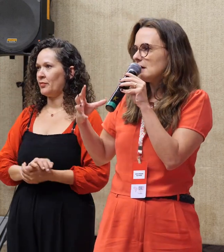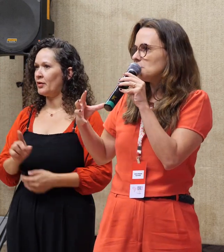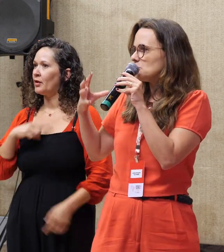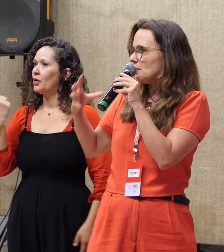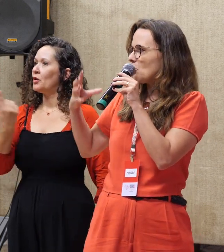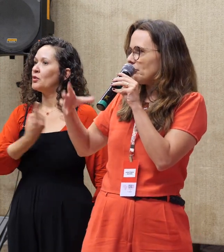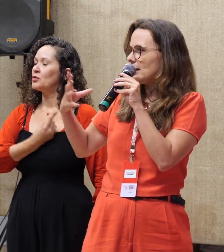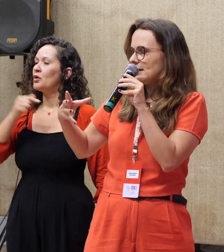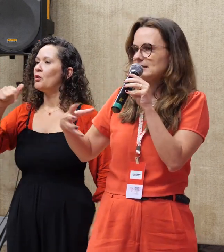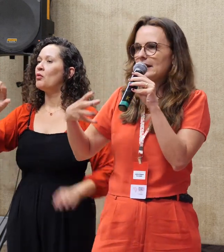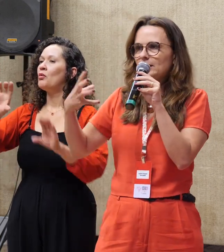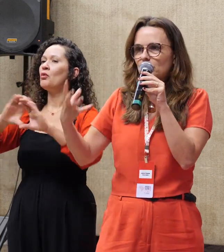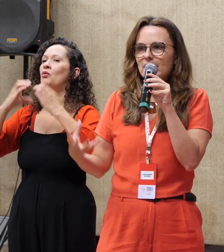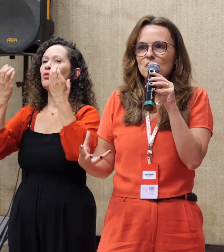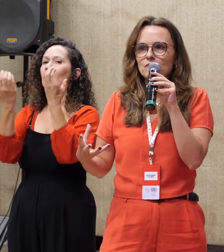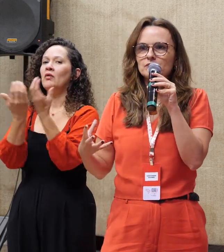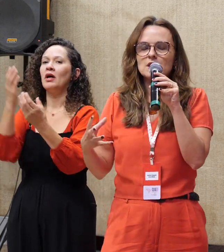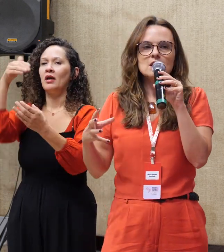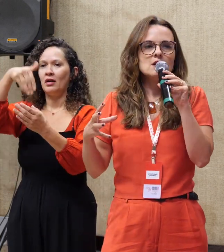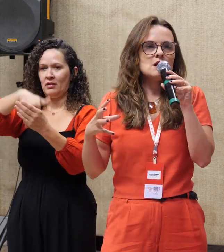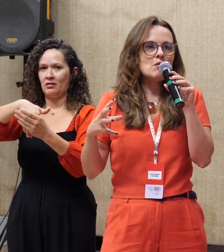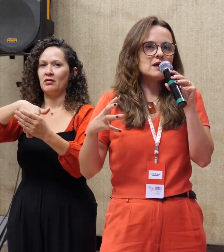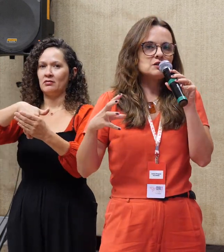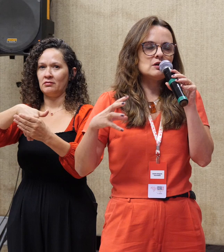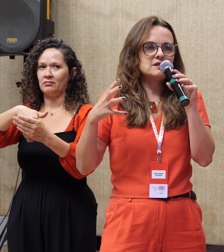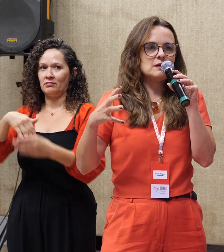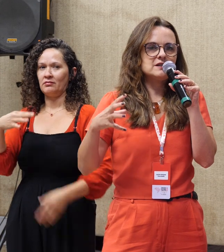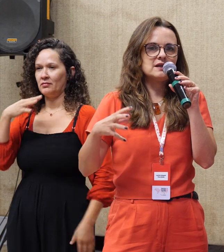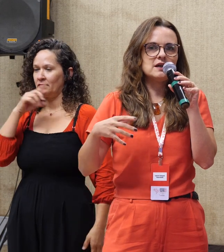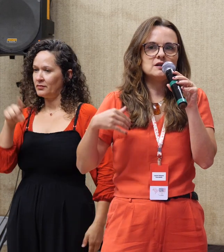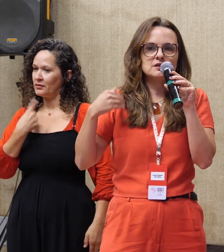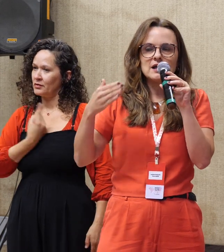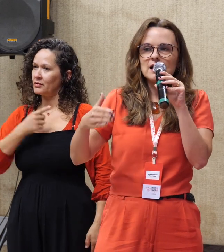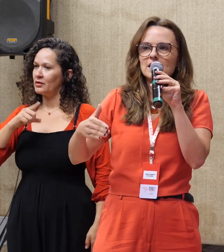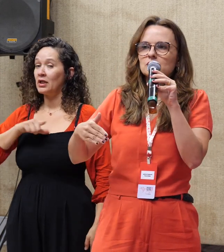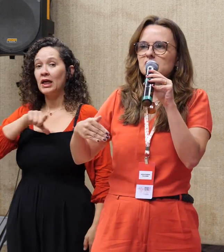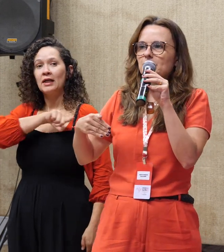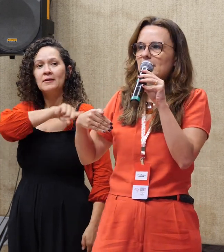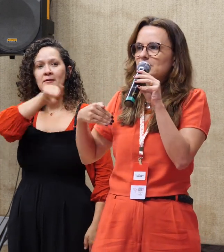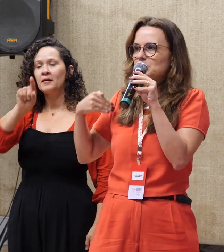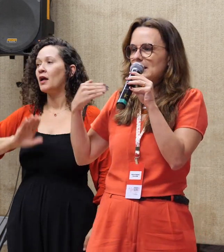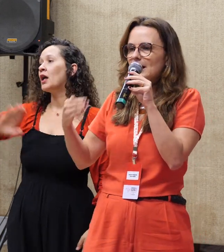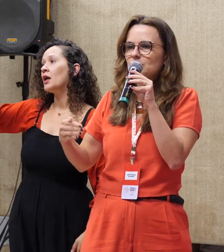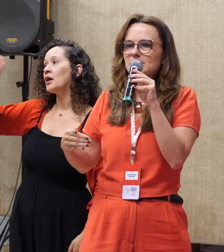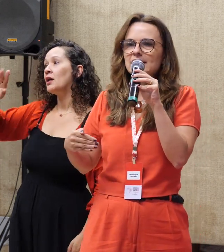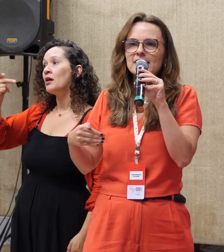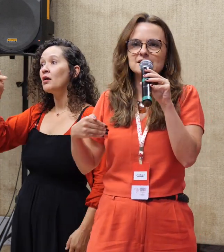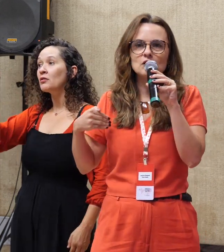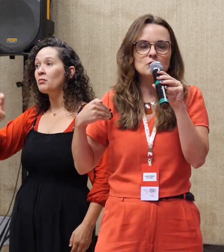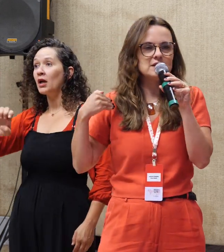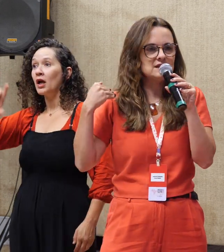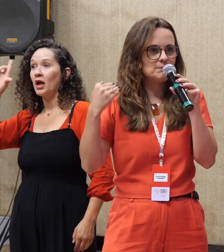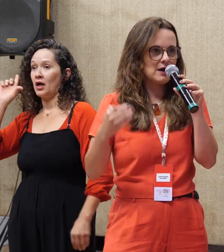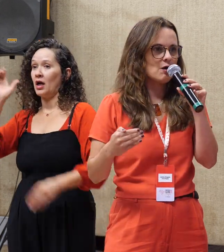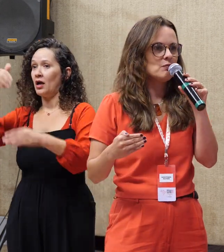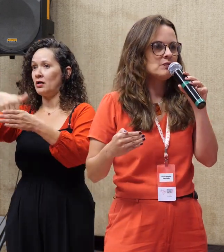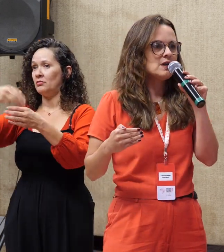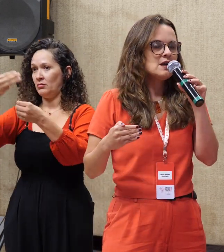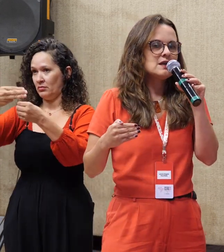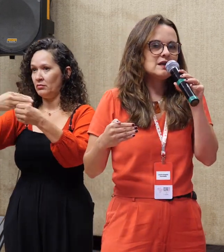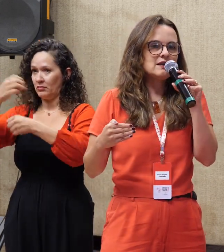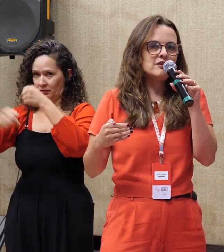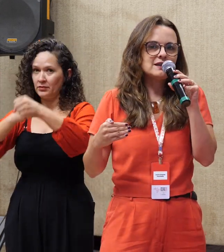Nós estamos numa conferência eleitoral. E eu acho que nós temos aqui candidatos, pré-candidatos à eleição